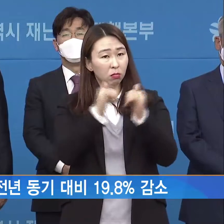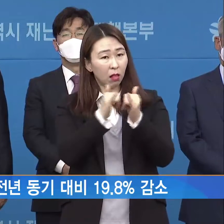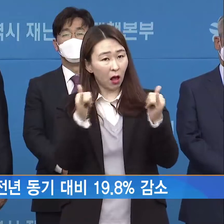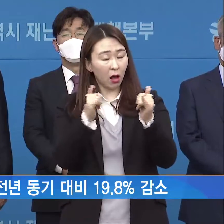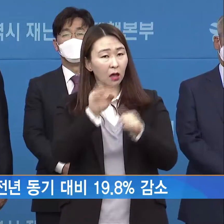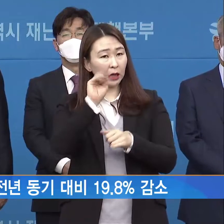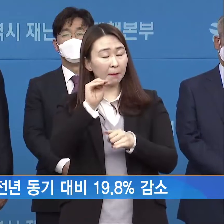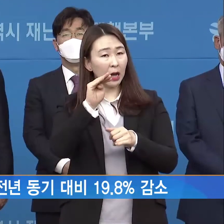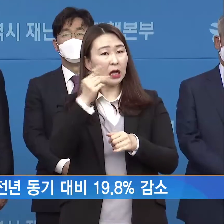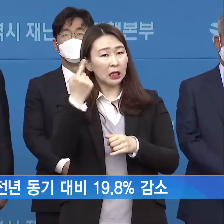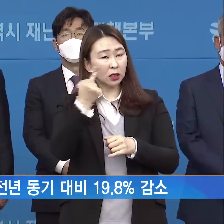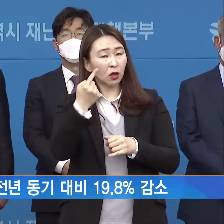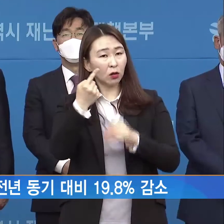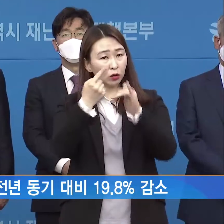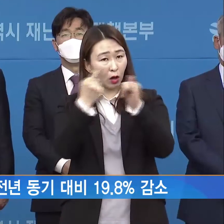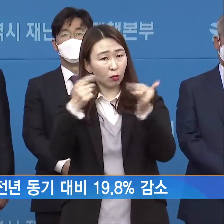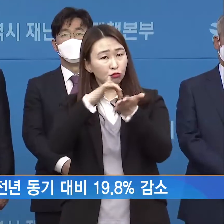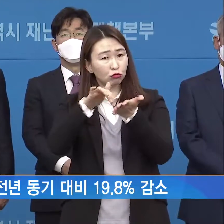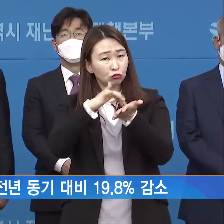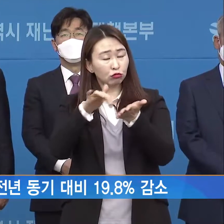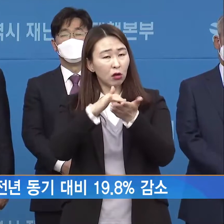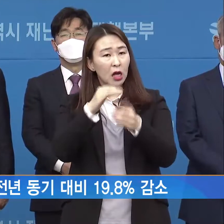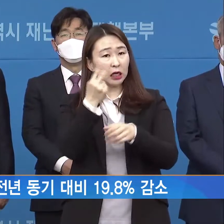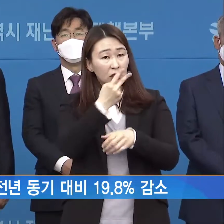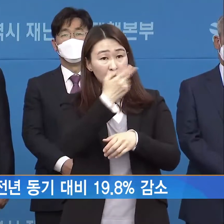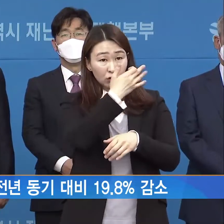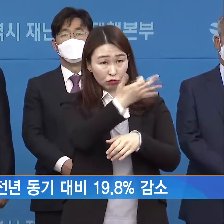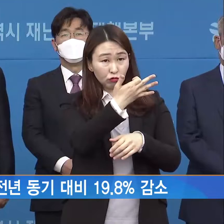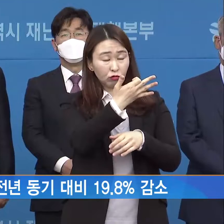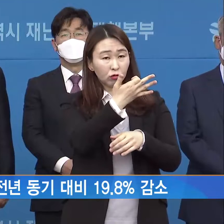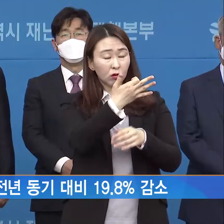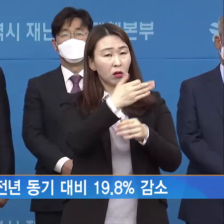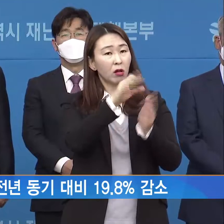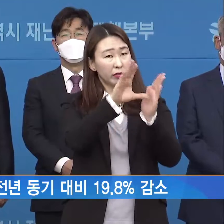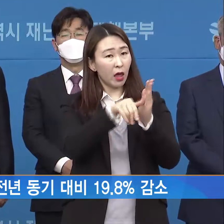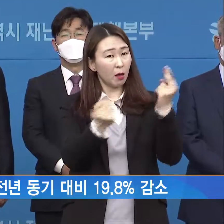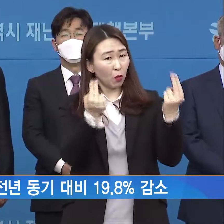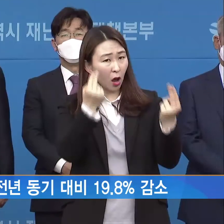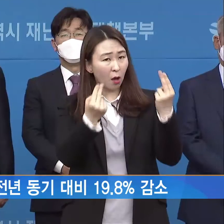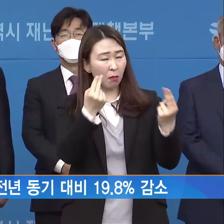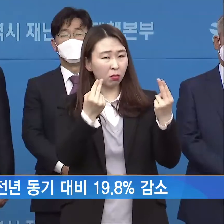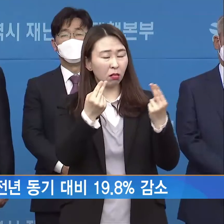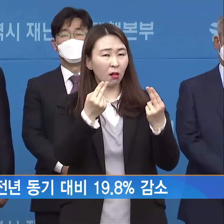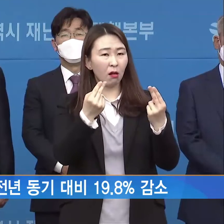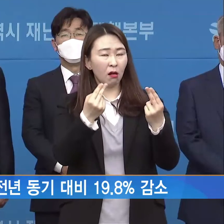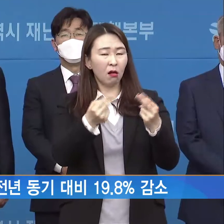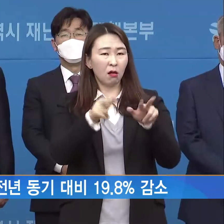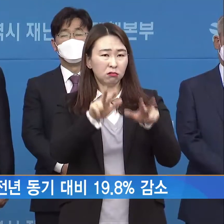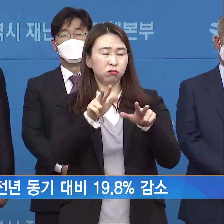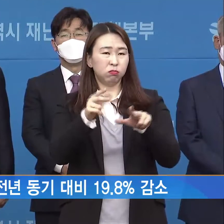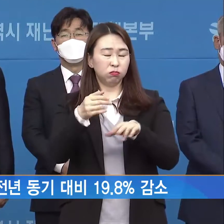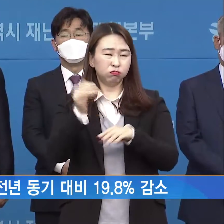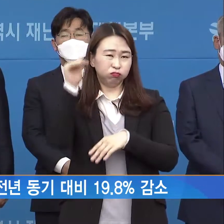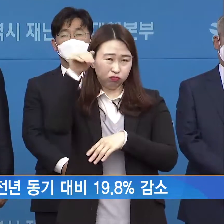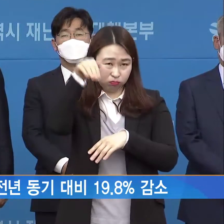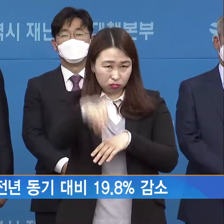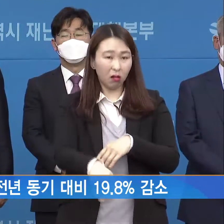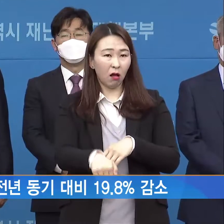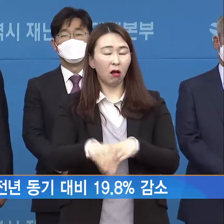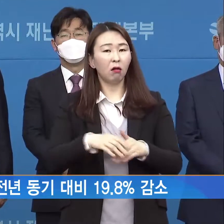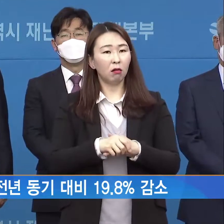실업자가 4만 1천 명으로 2009년 금융위기 이후 최대 폭으로